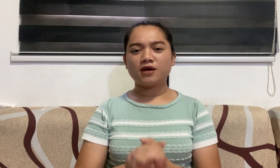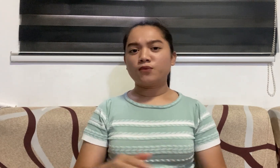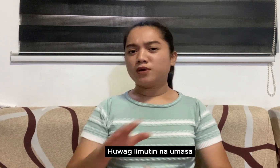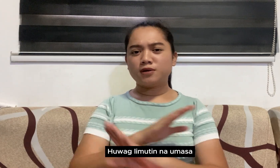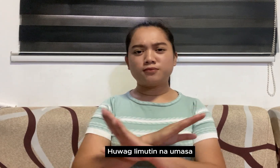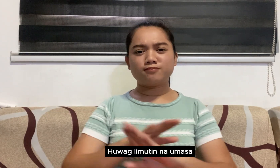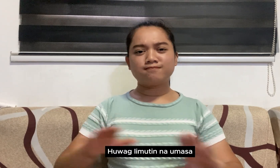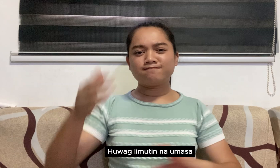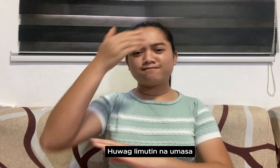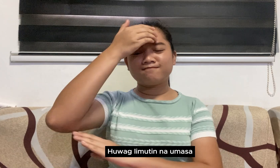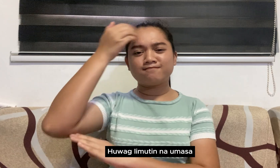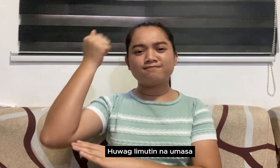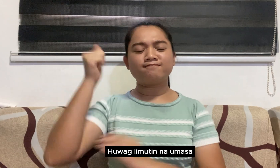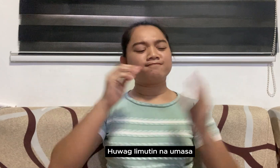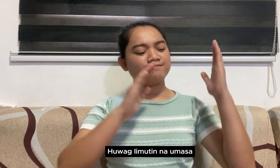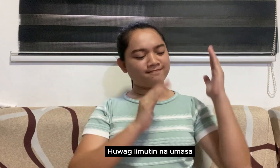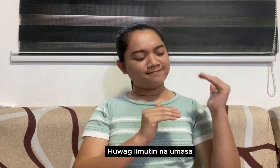Huwag limutin na umasa